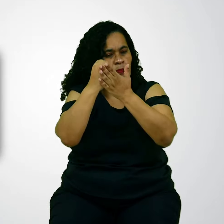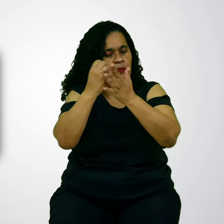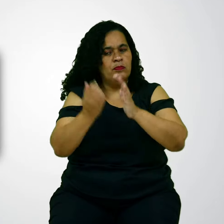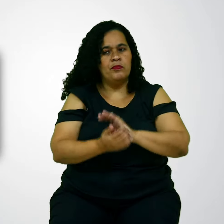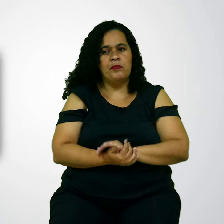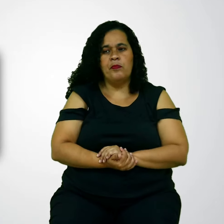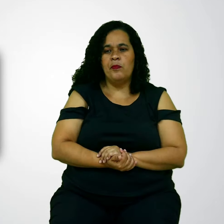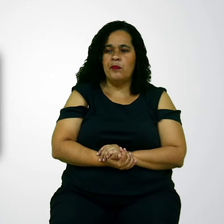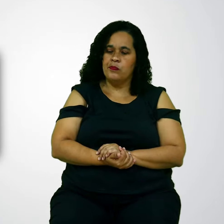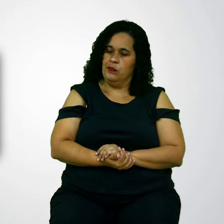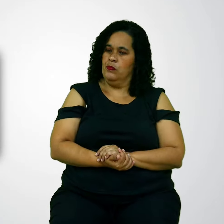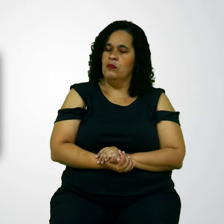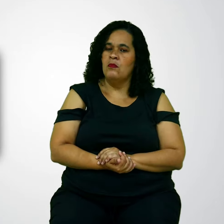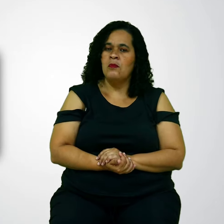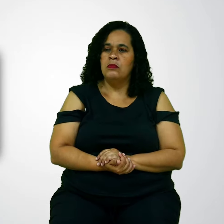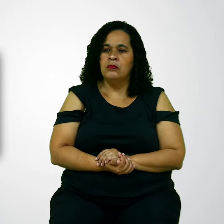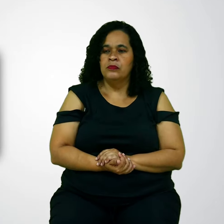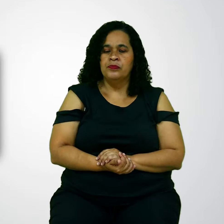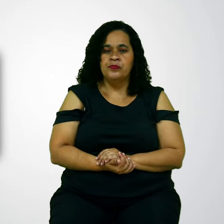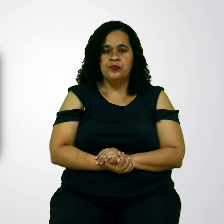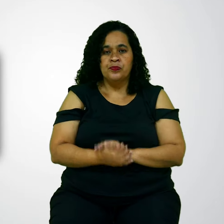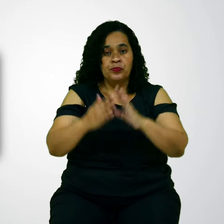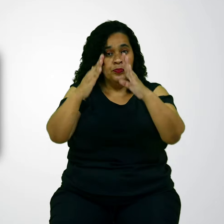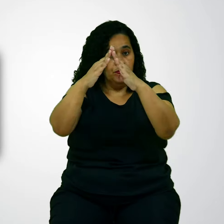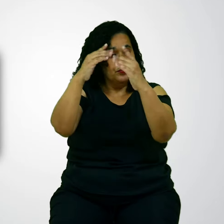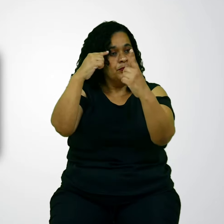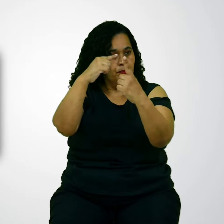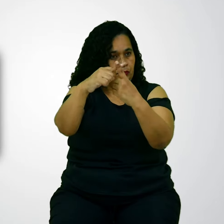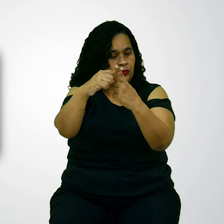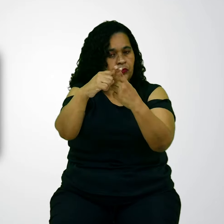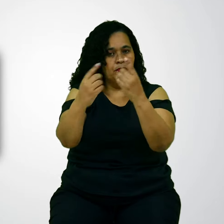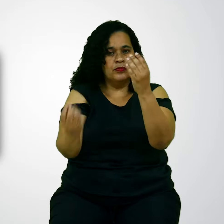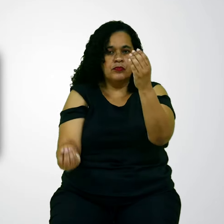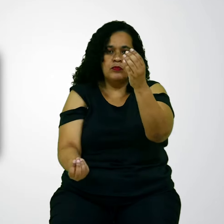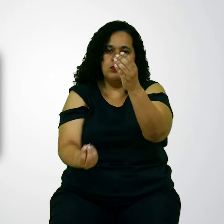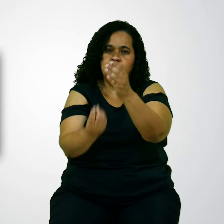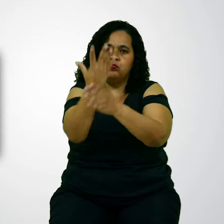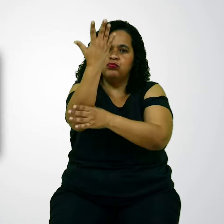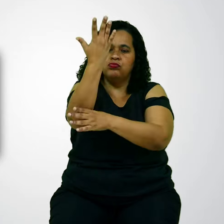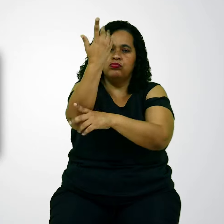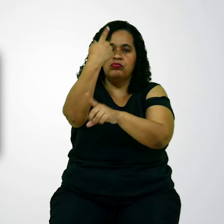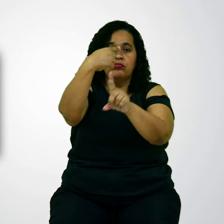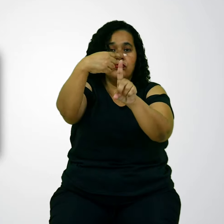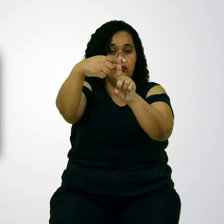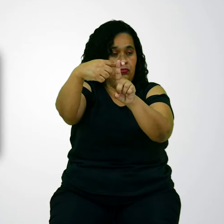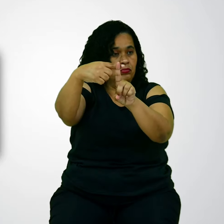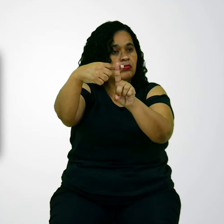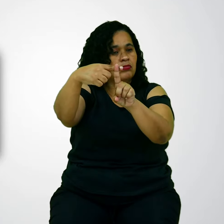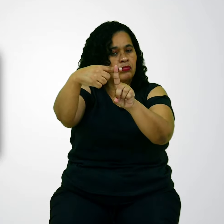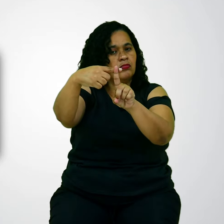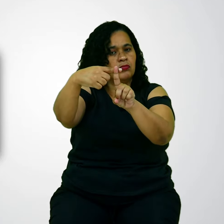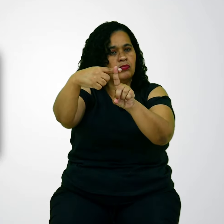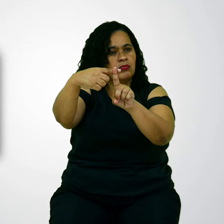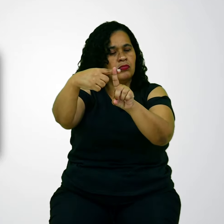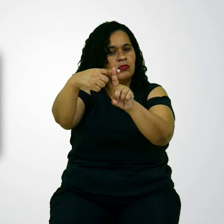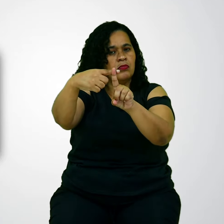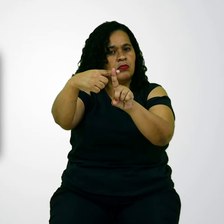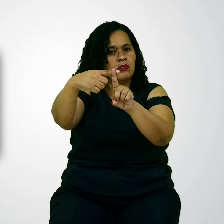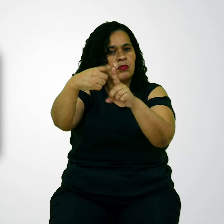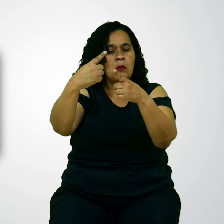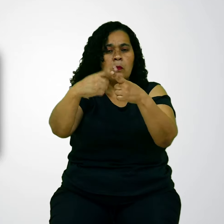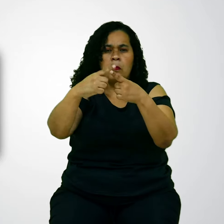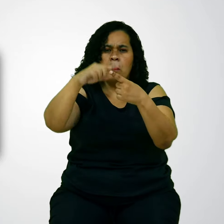A igreja, ela nasce da cruz, né? Ela nasce entre a cruz e o Pentecostes,